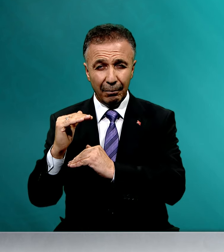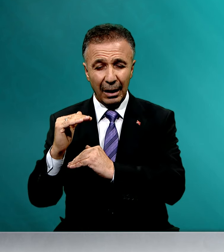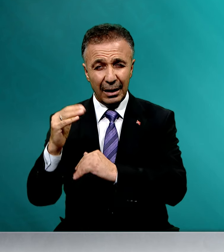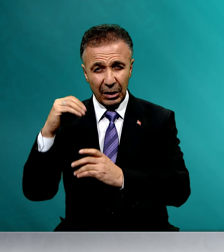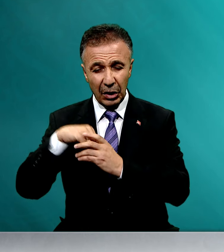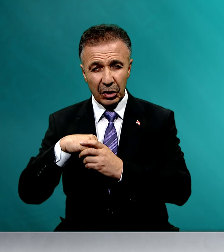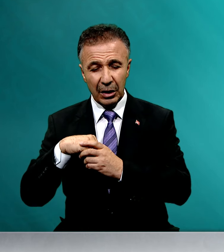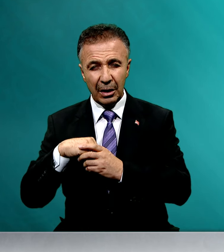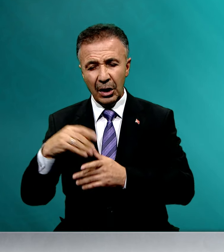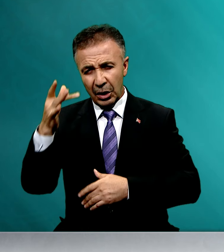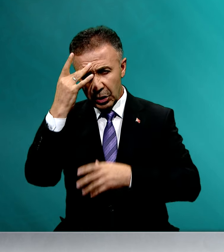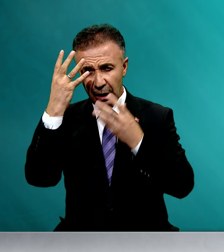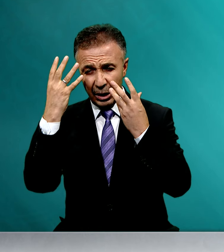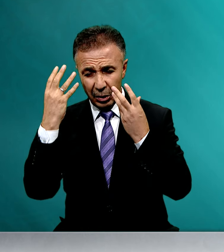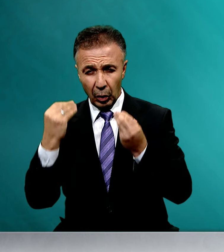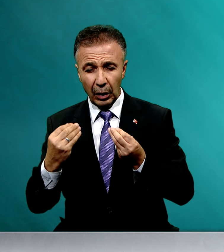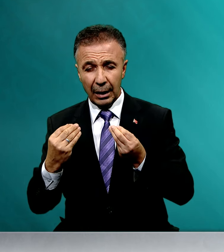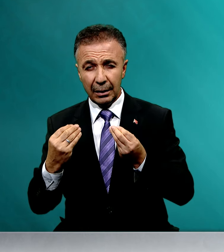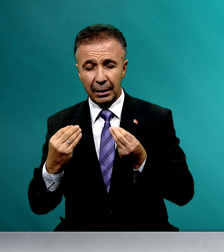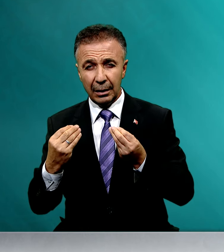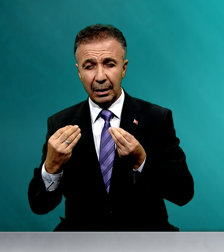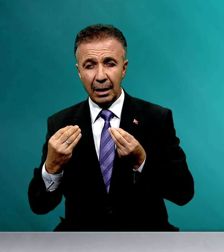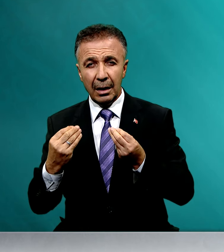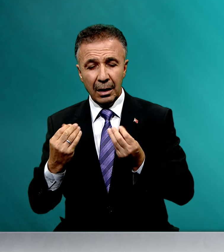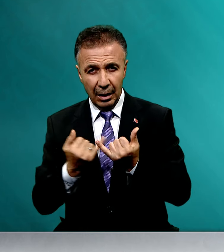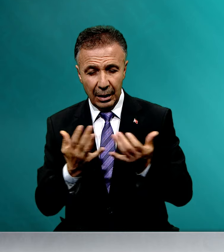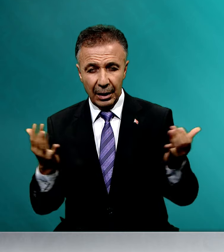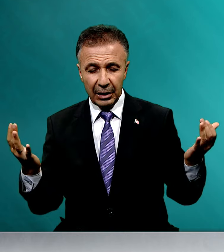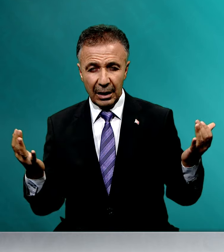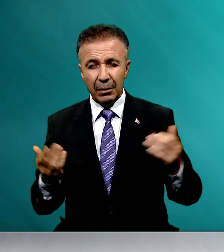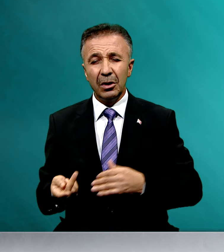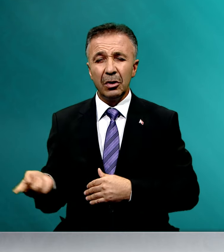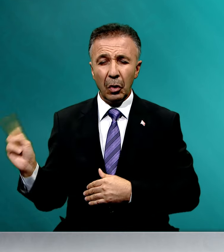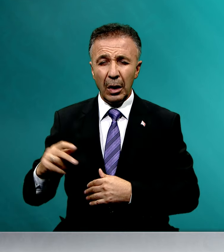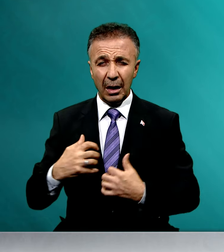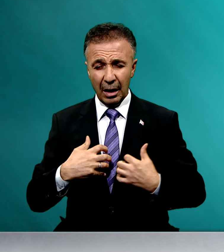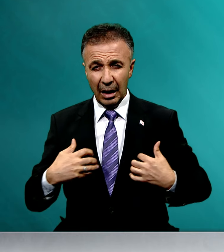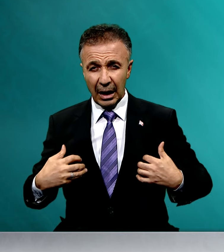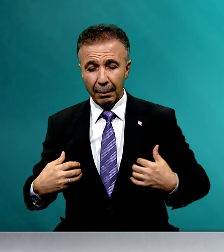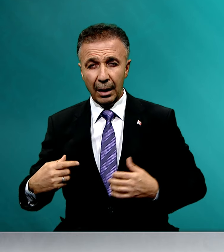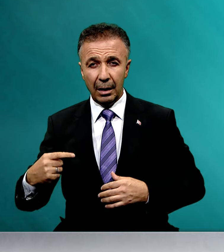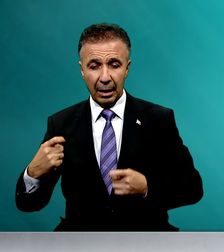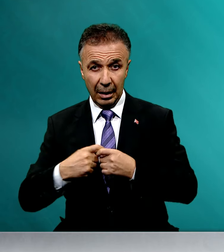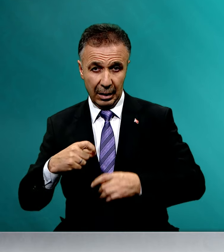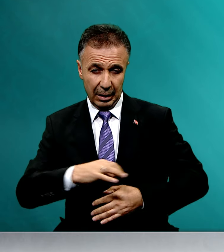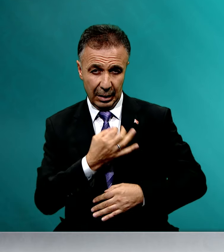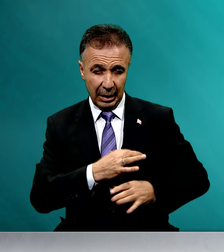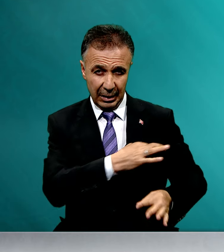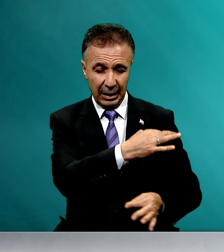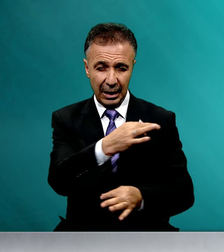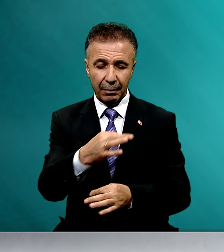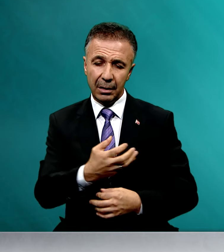şehadet şerbetini içen aziz şehitlerimizi, ahirete irtihal eden kahraman gazilerimizi